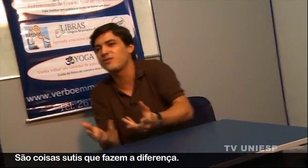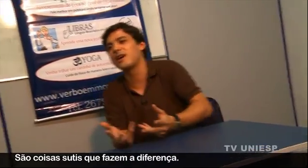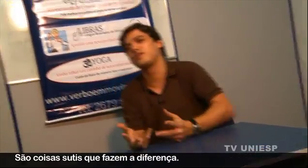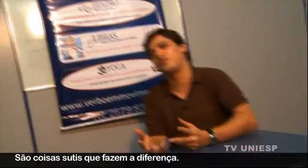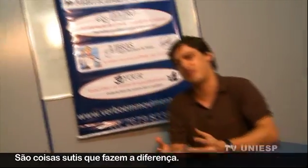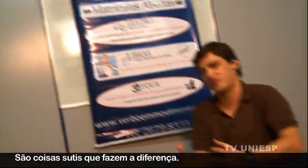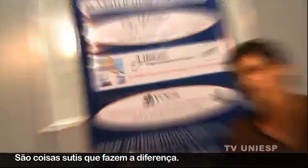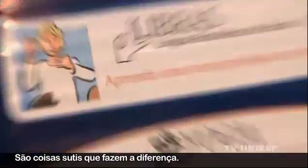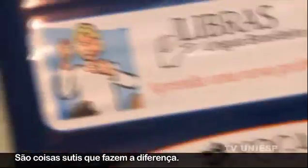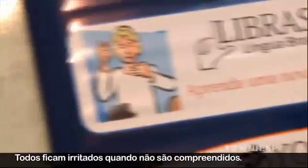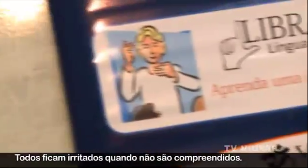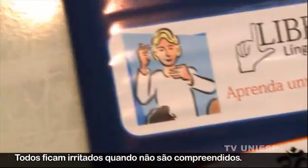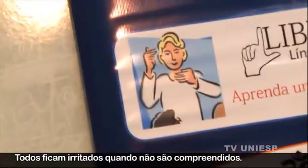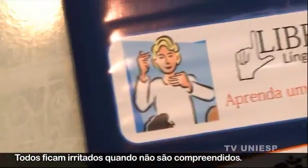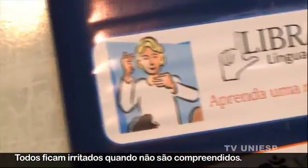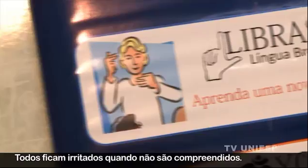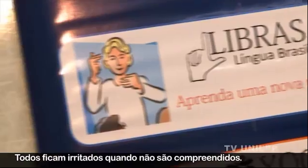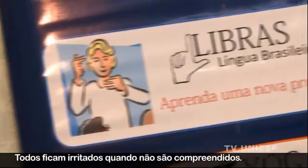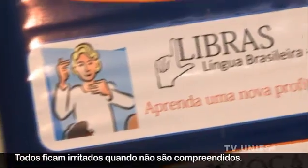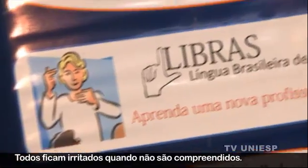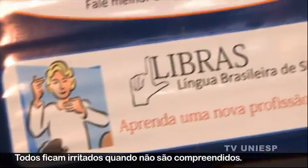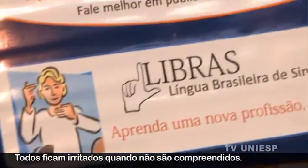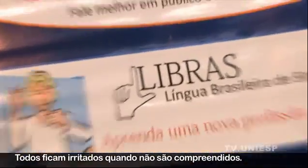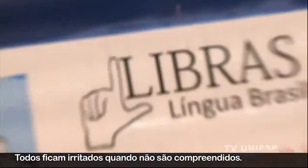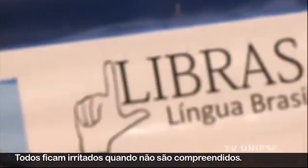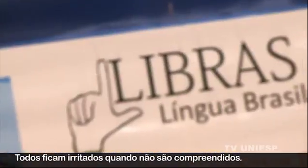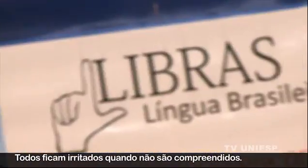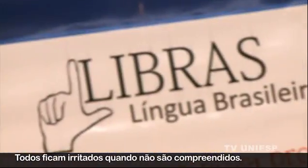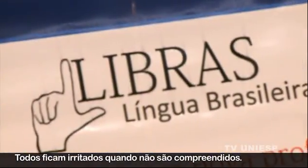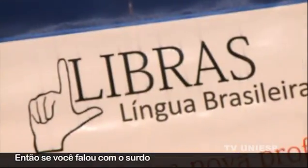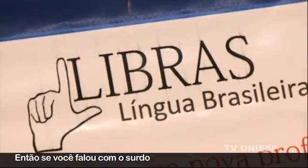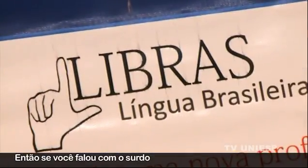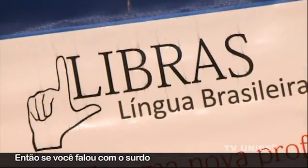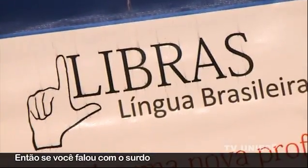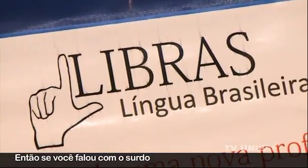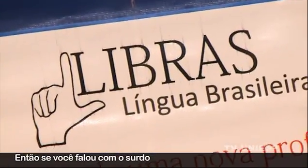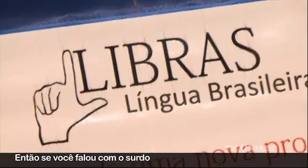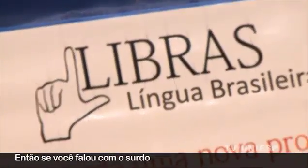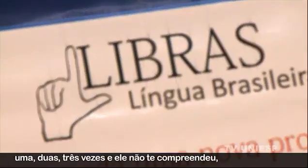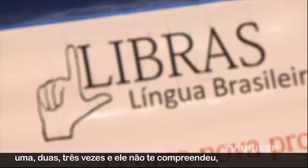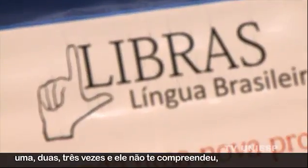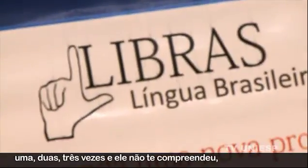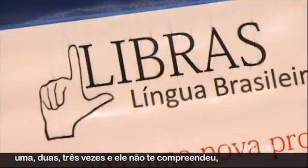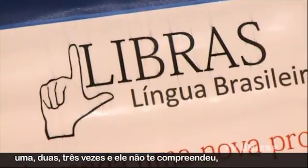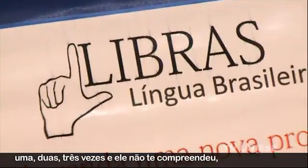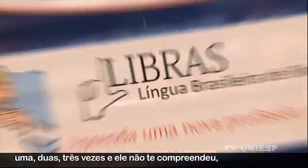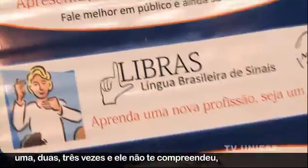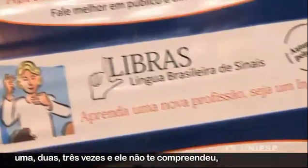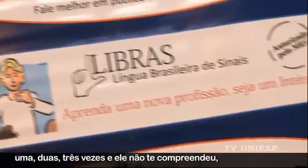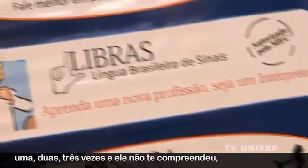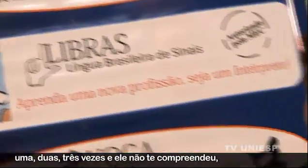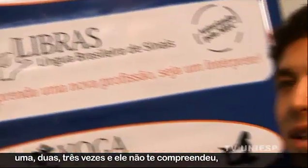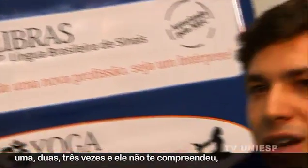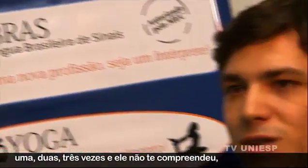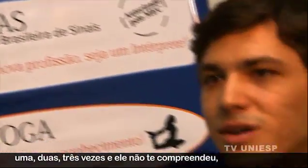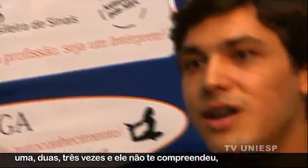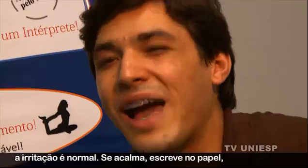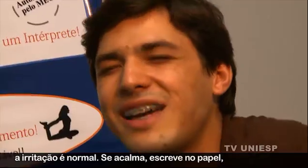fazem a diferença. Todo mundo fica irritado quando não é compreendido. Então, se você falou com o surdo 1, 2, 3 vezes e ele não te compreendeu, a